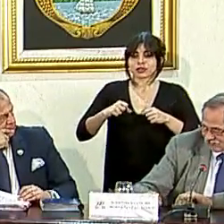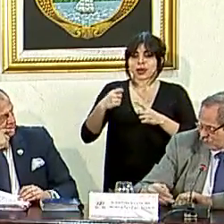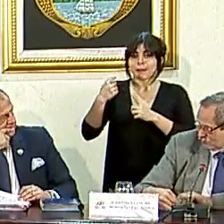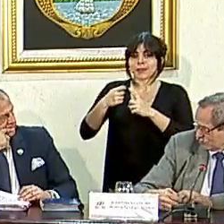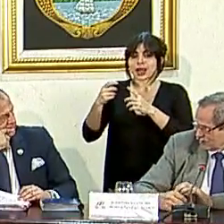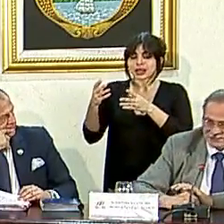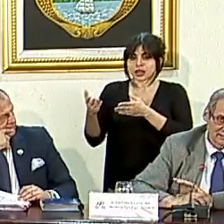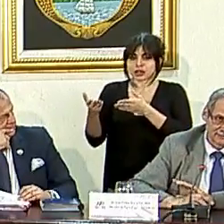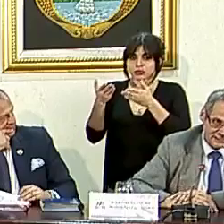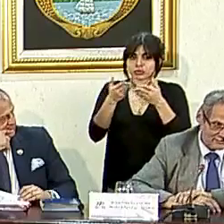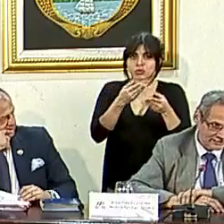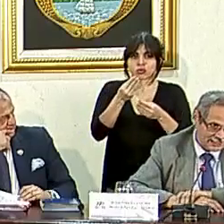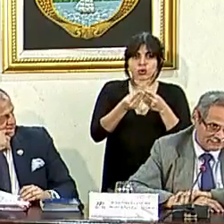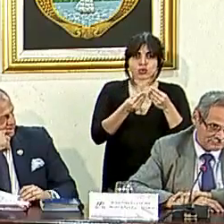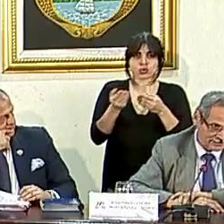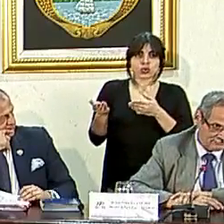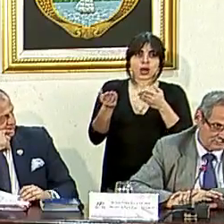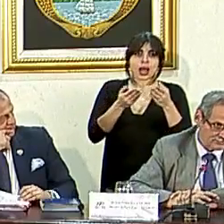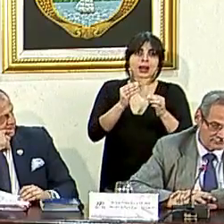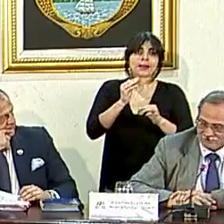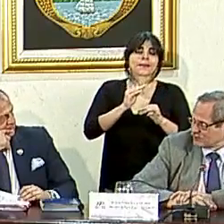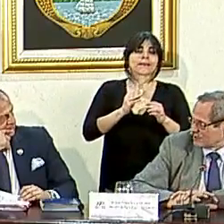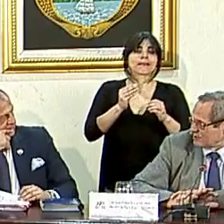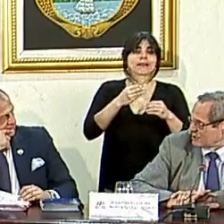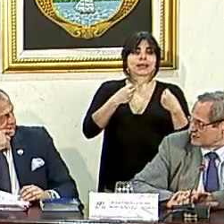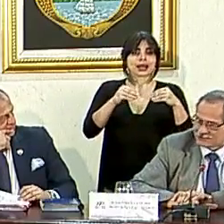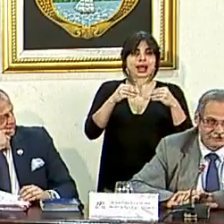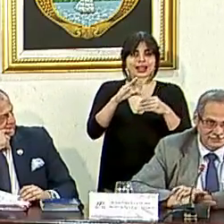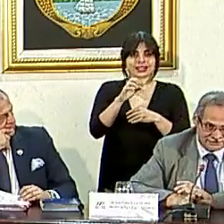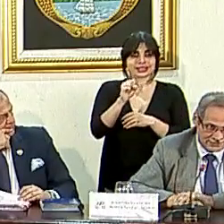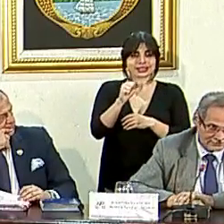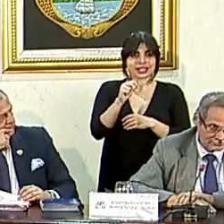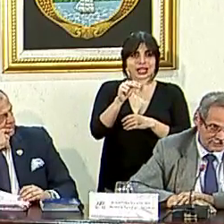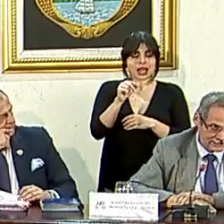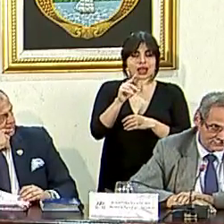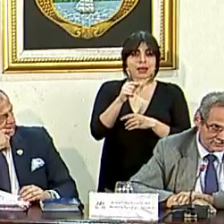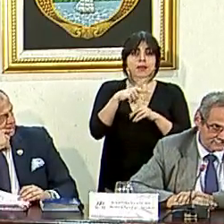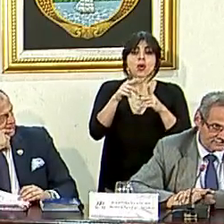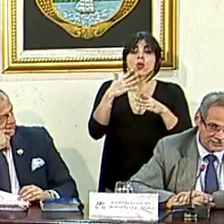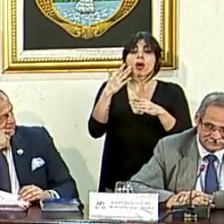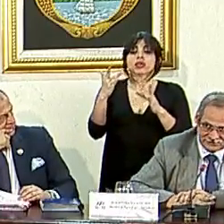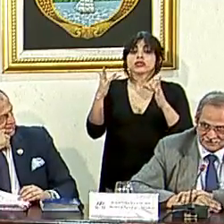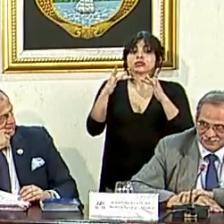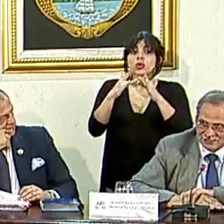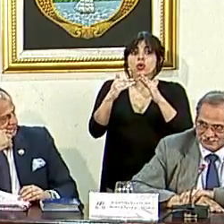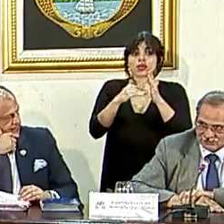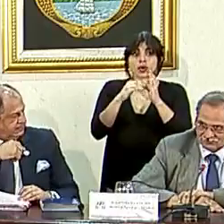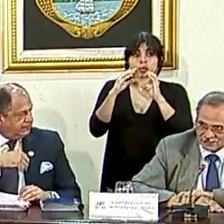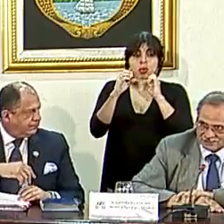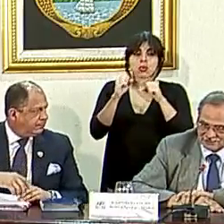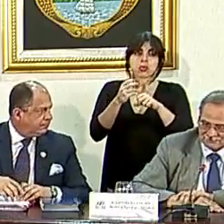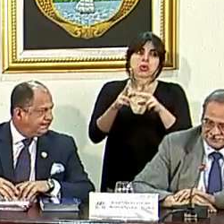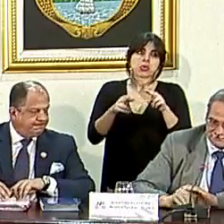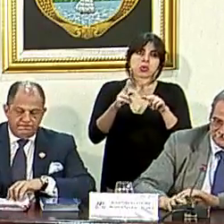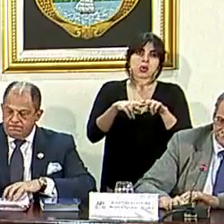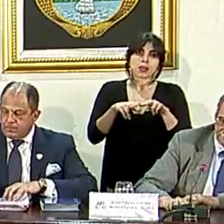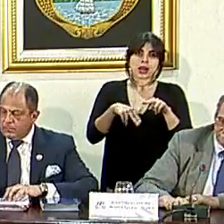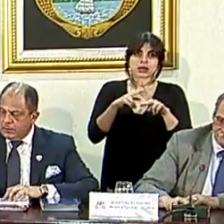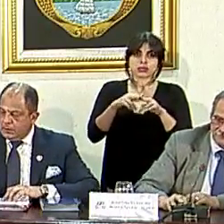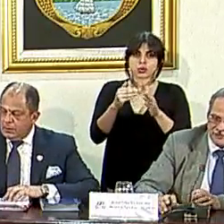plátano de las zonas productoras hacia el mercado de Senada, por ejemplo, pero eso ya al restablecerse las comunicaciones, pues eso se normaliza